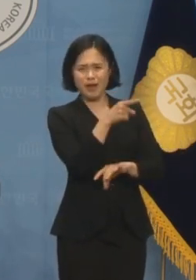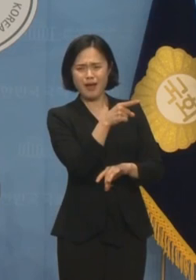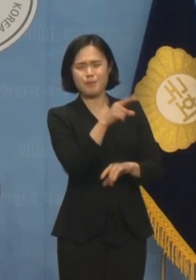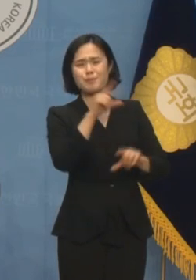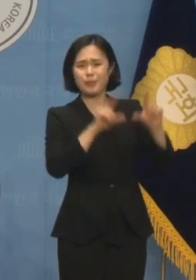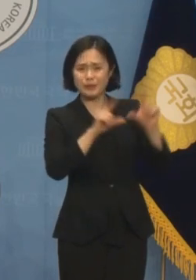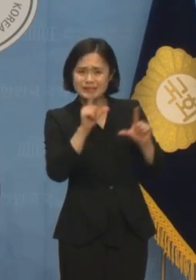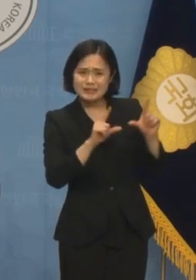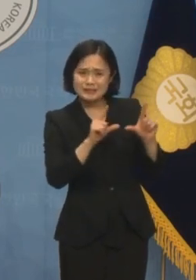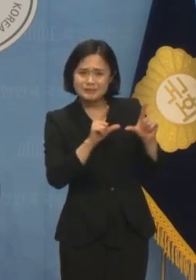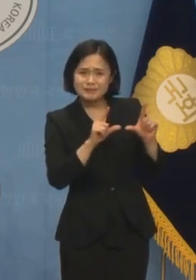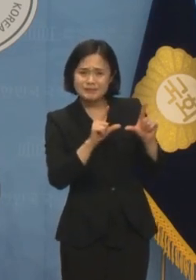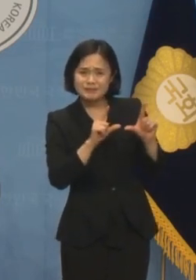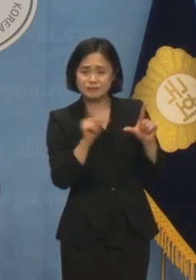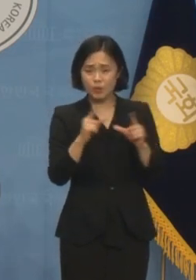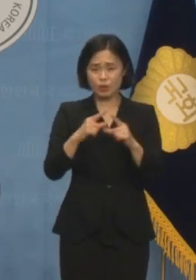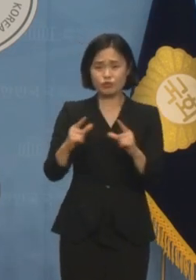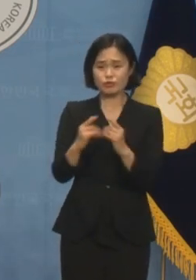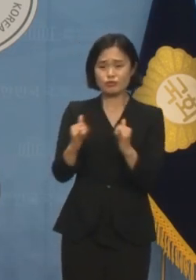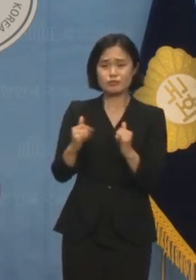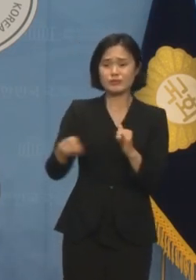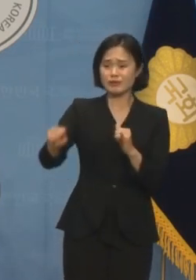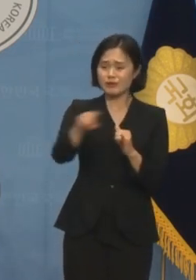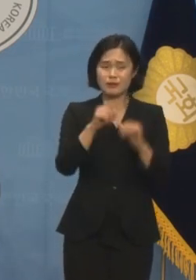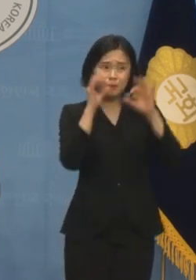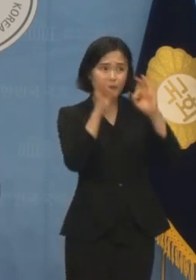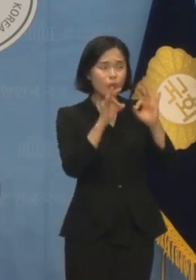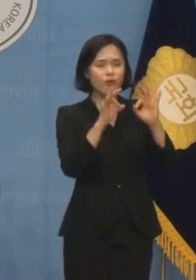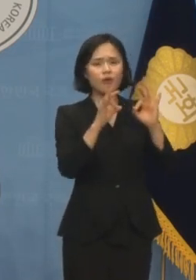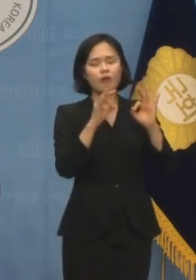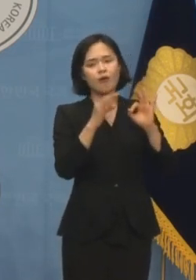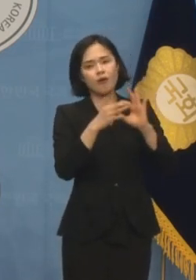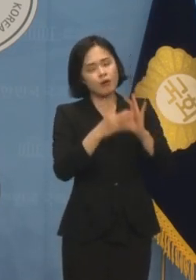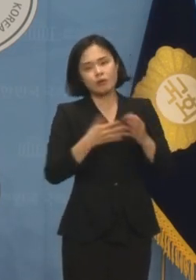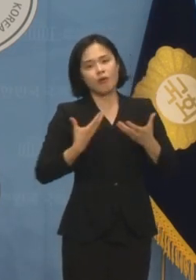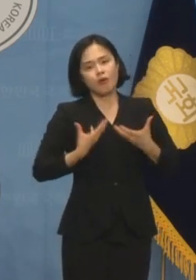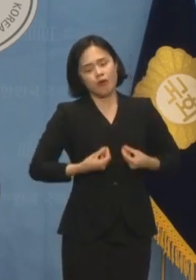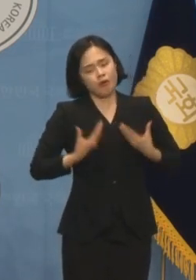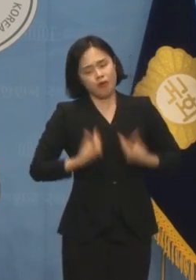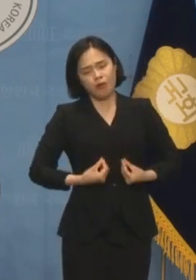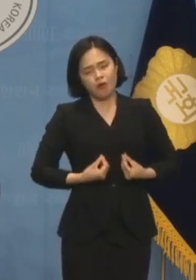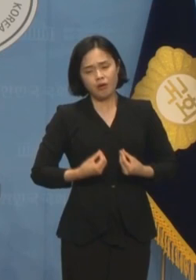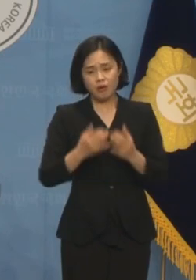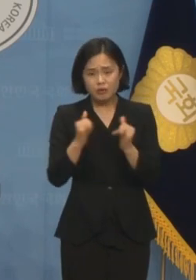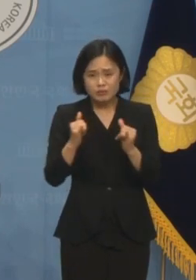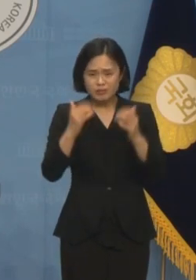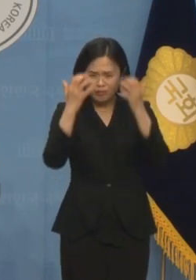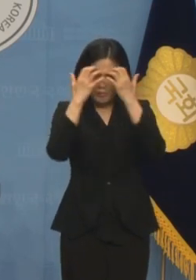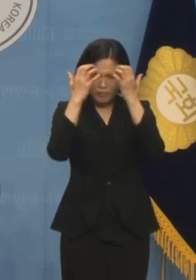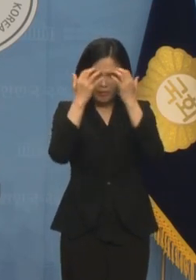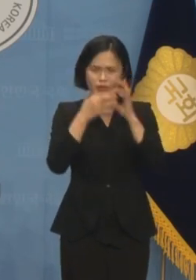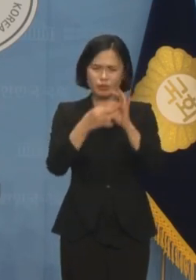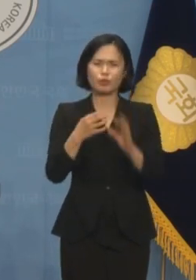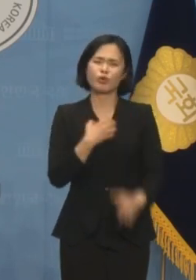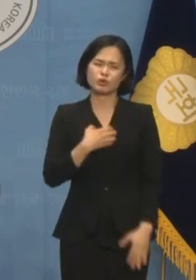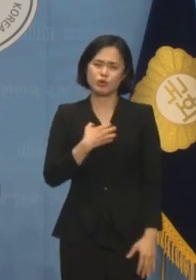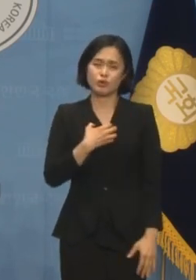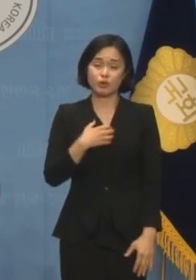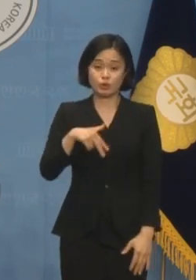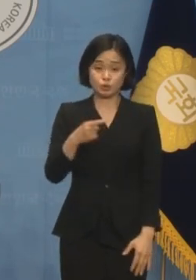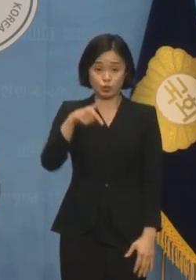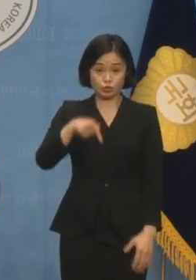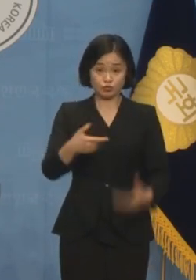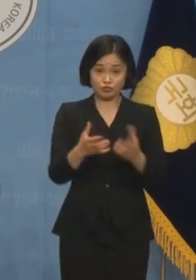국민들의 신선한 삶이 걱정될 뿐입니다. 조국 혁신당은 합니다. 3년은 너무